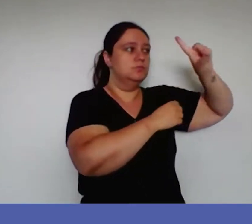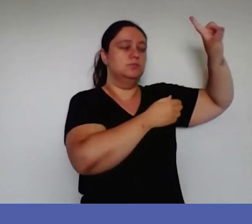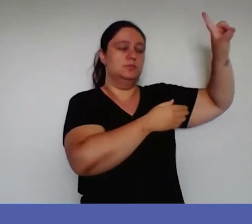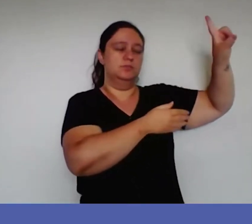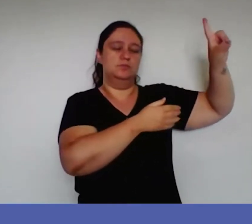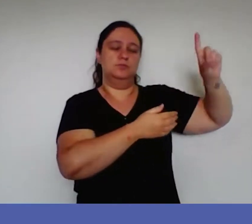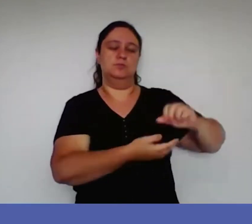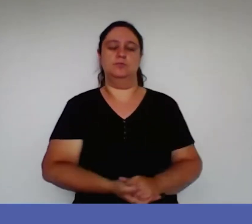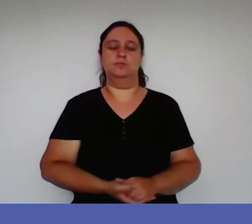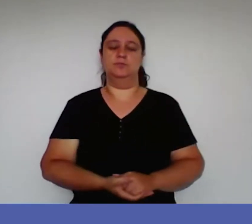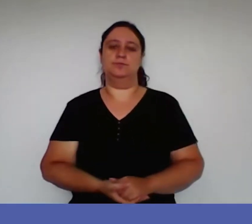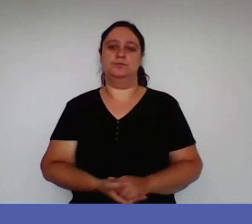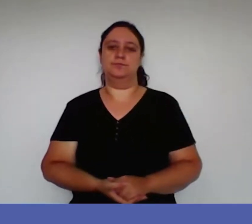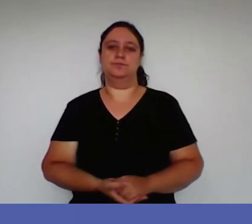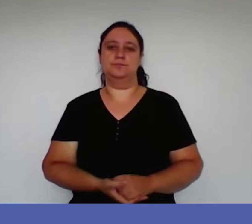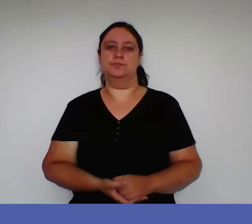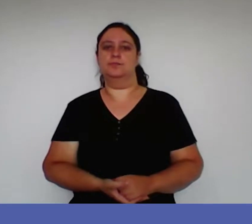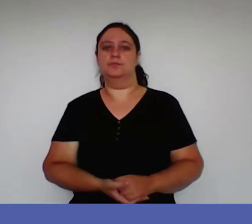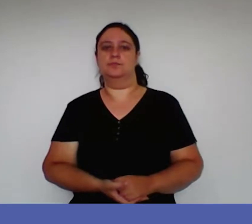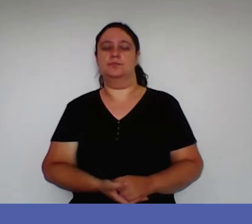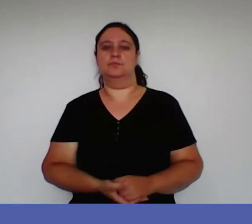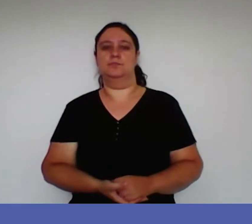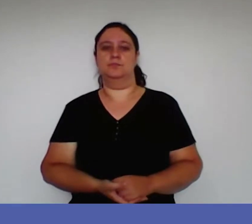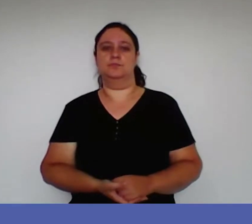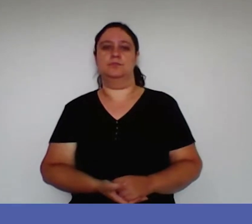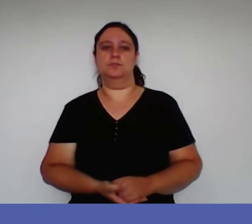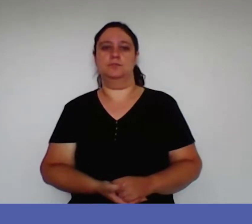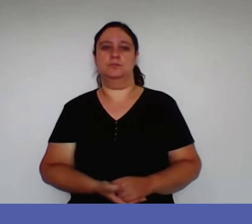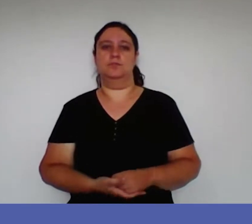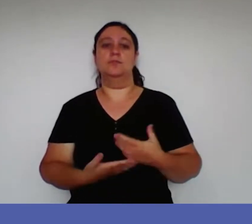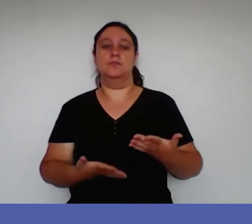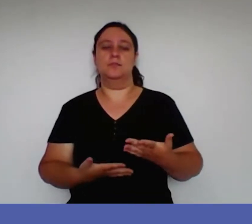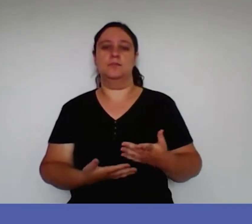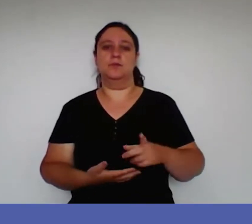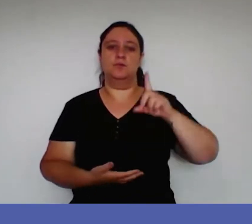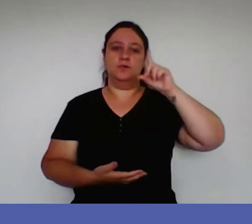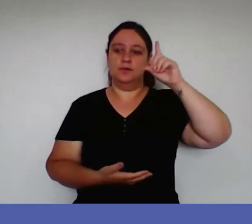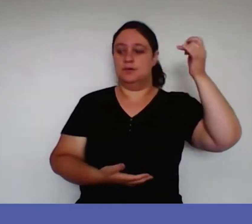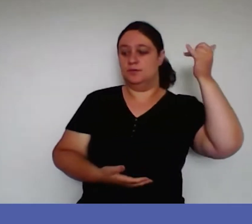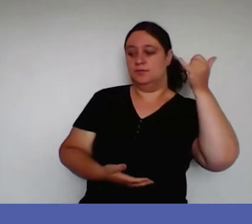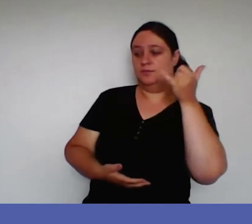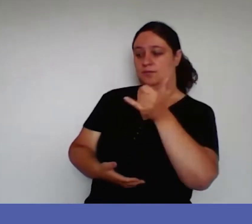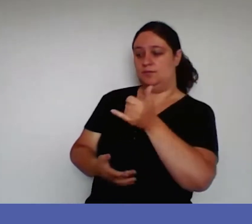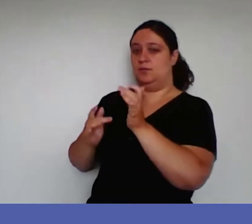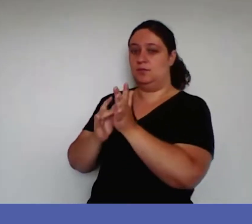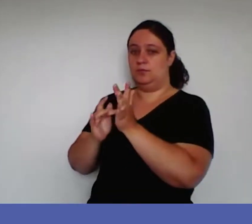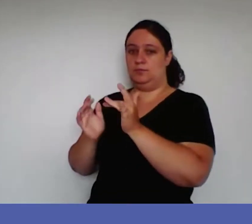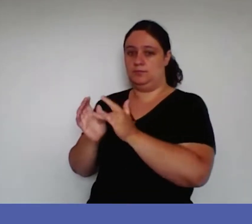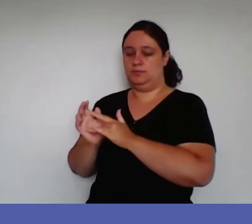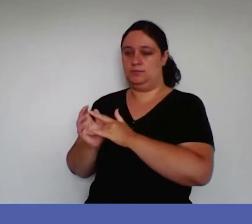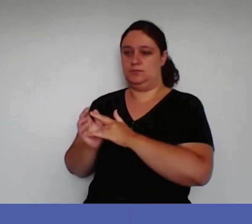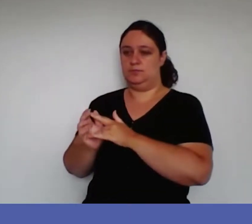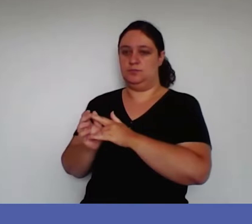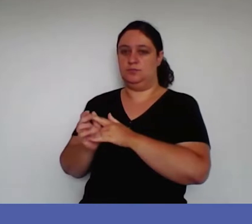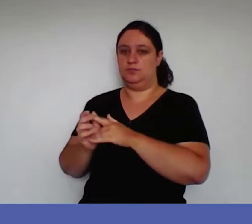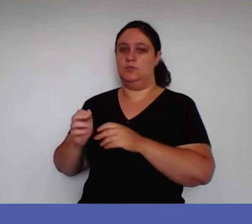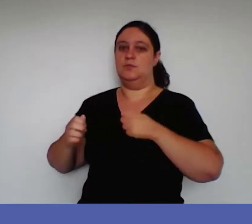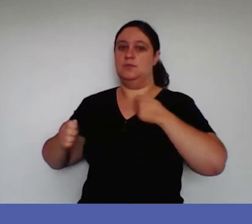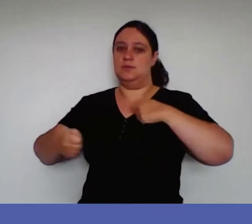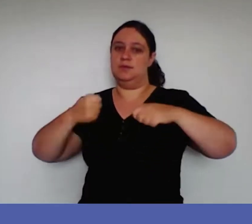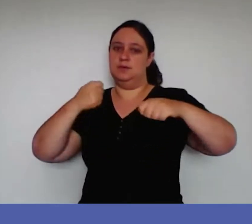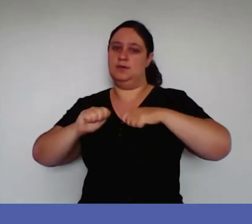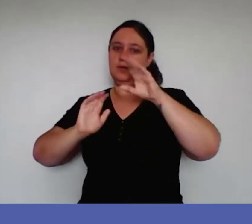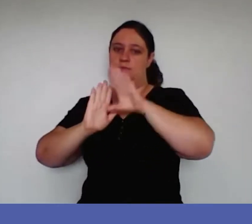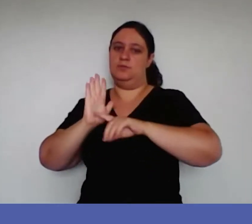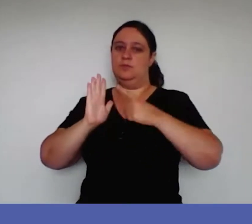e o Pai disse para ele em Salmo 110, versículo 1, assenta-te à minha direita, até que eu